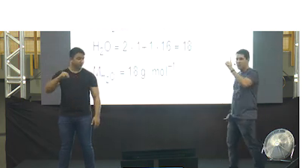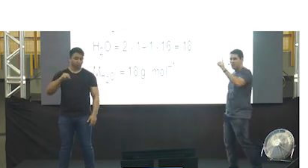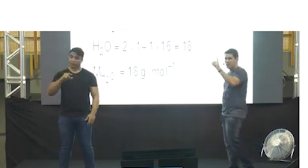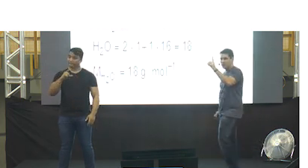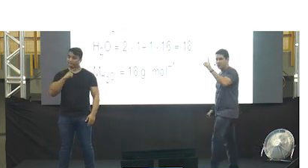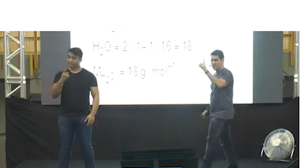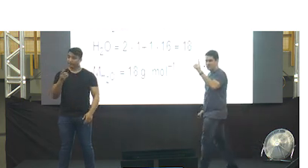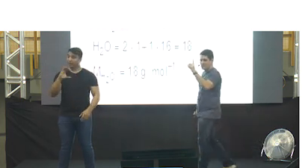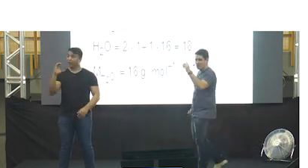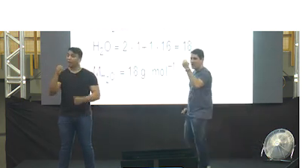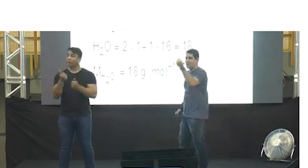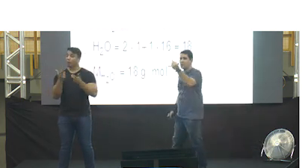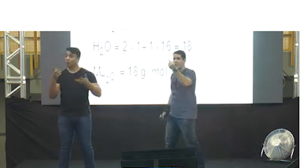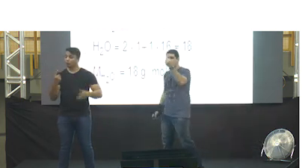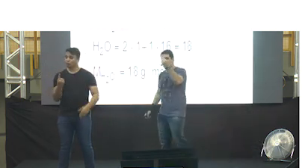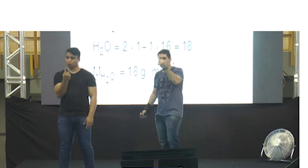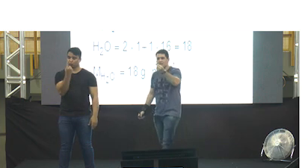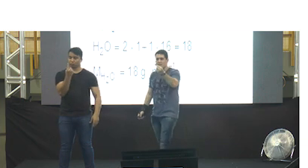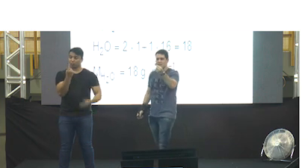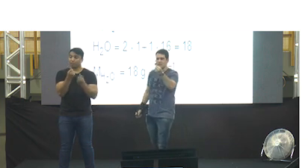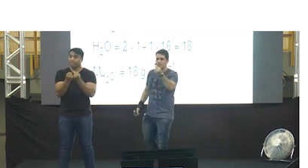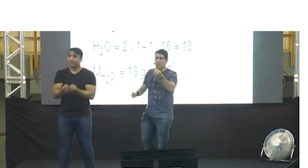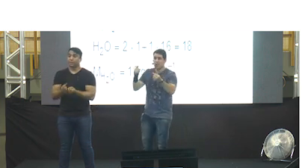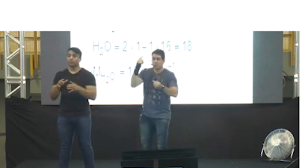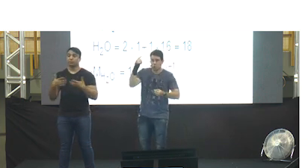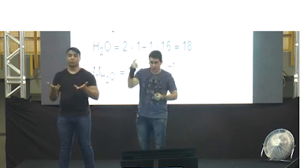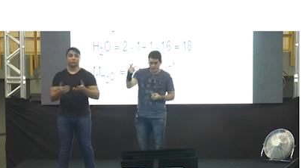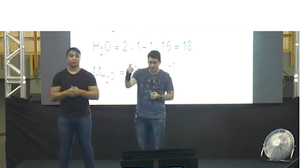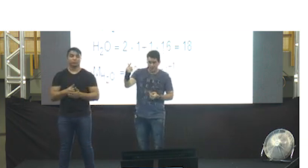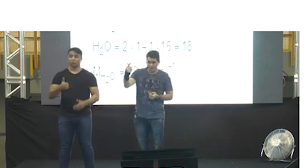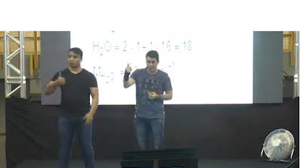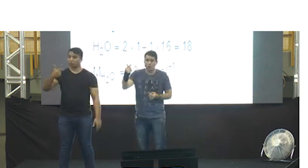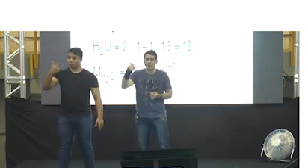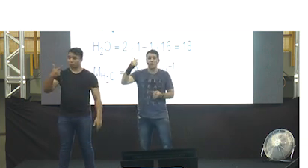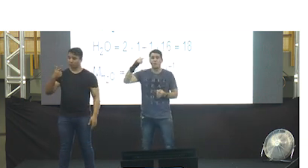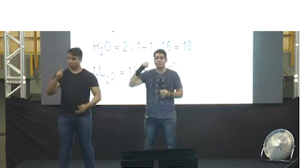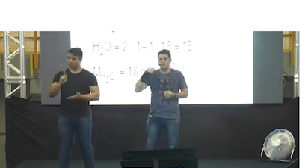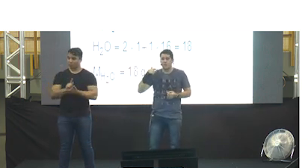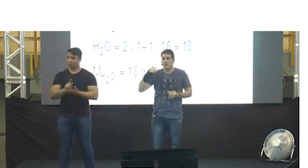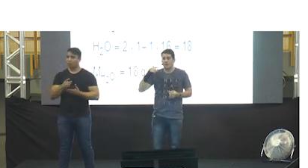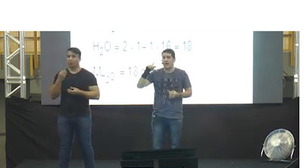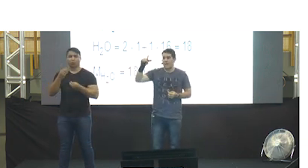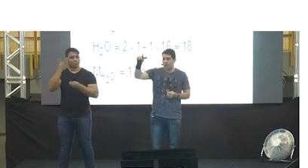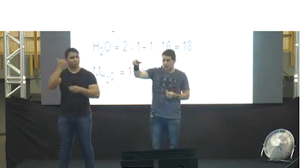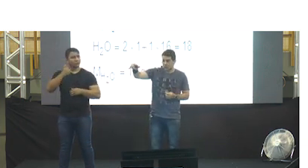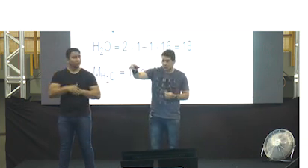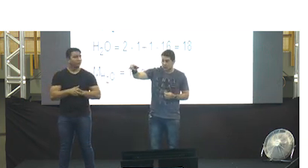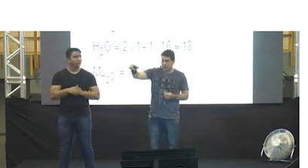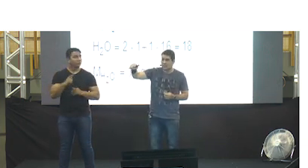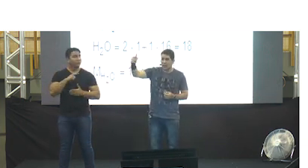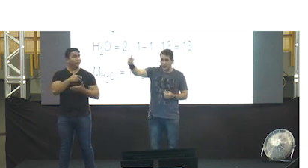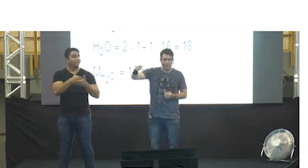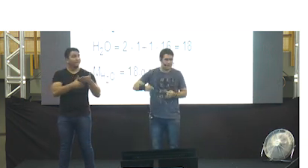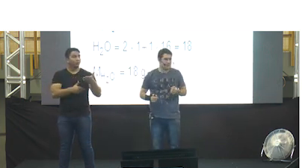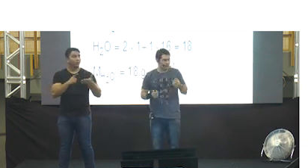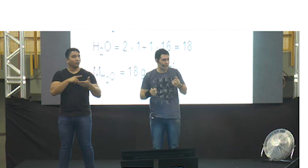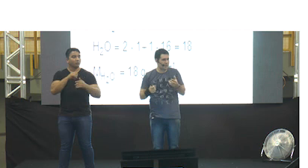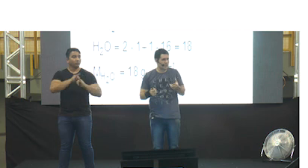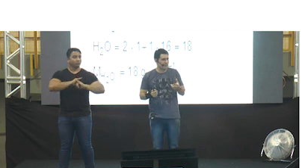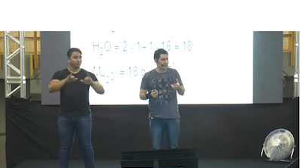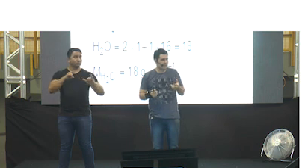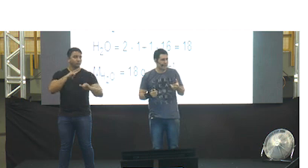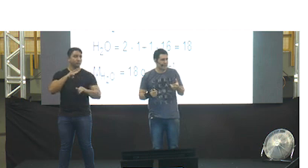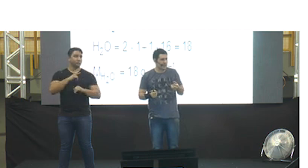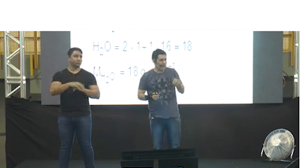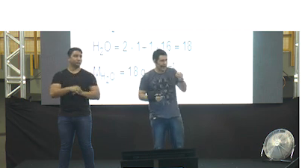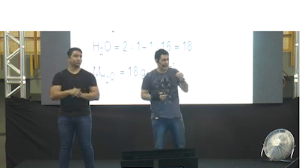não tem um carbono? O carbono pesa quantos gramas? 12. Como é que eu vou saber? A prova tem que trazer essa